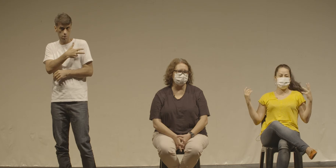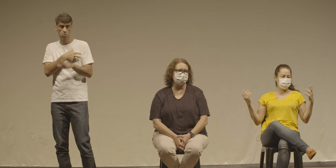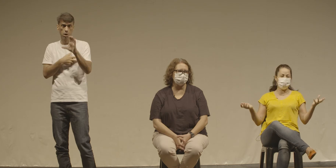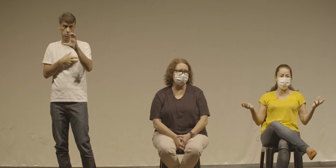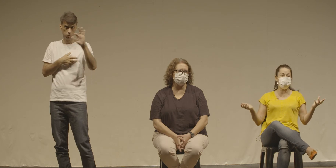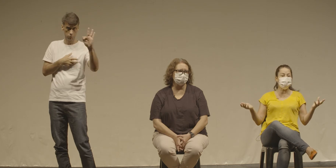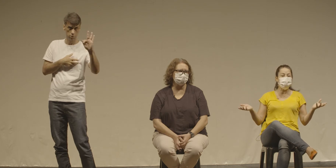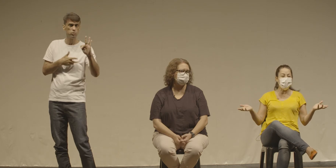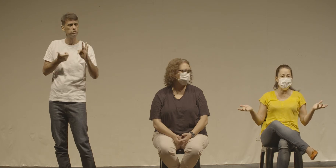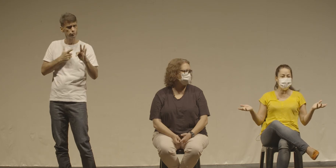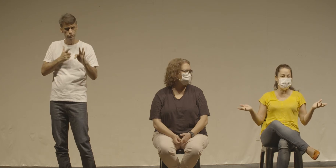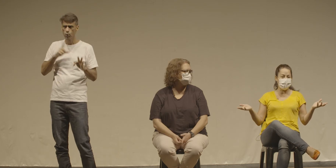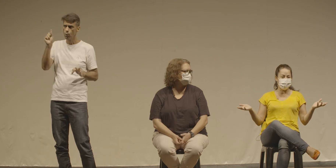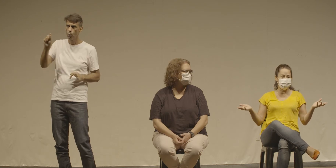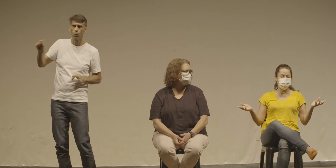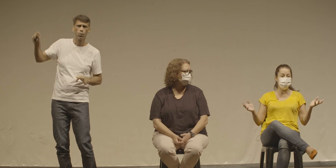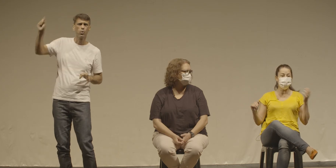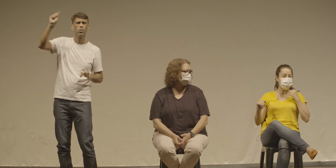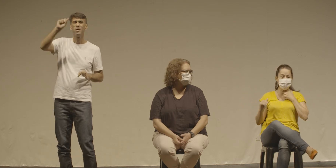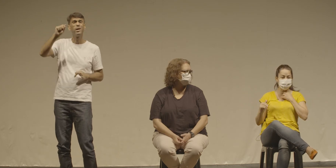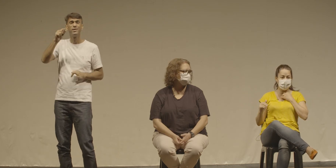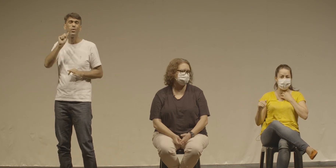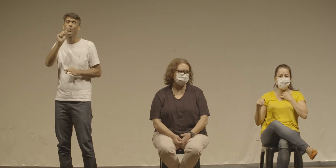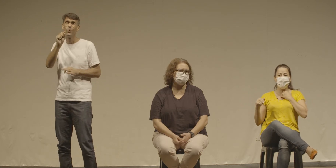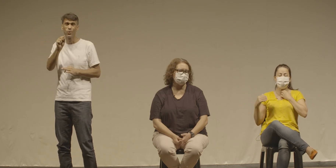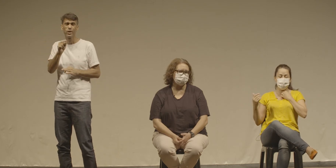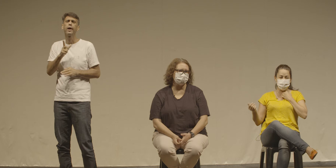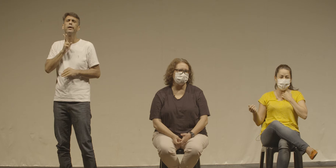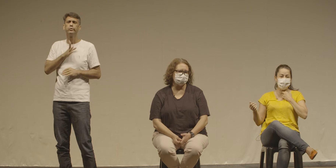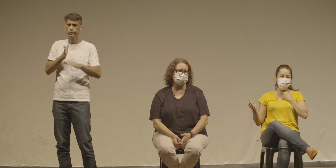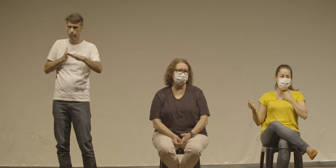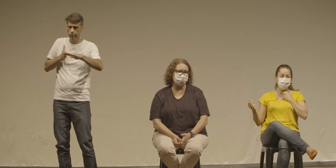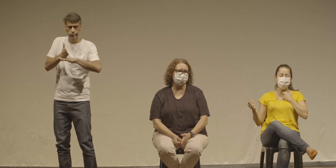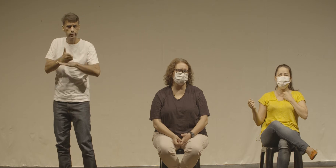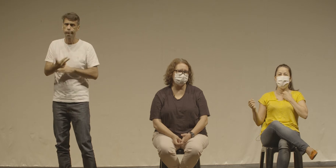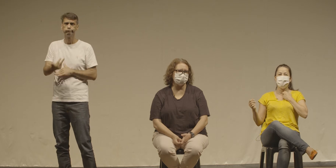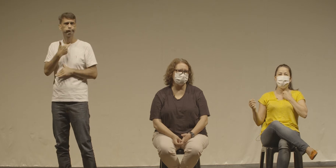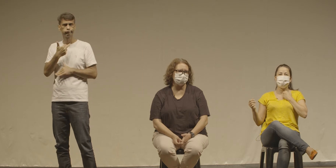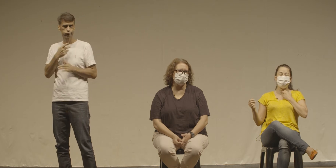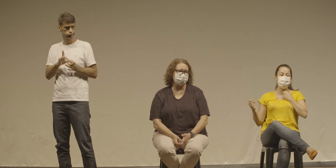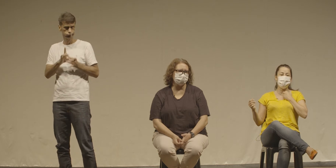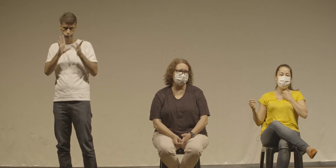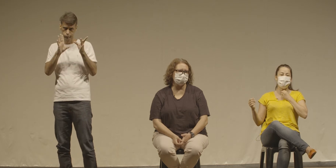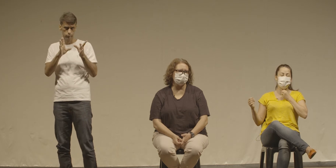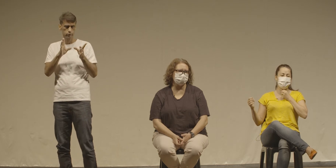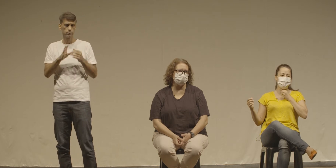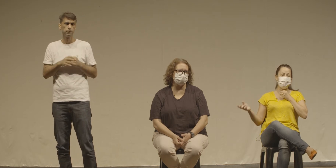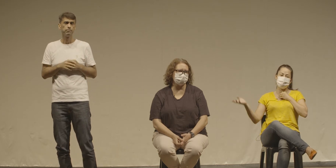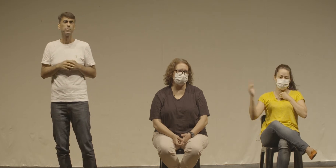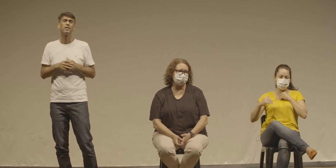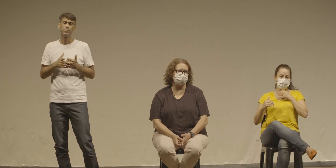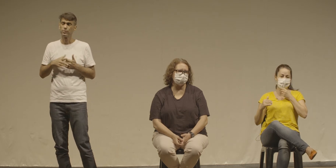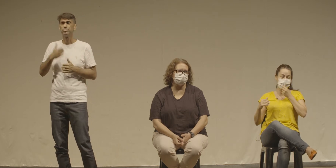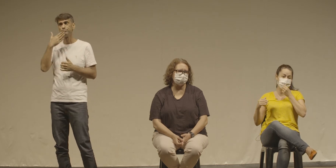aí, tudo está com barreira sanitária, a gente não conseguia entrar. Eu tive que pedir a readequação para poder